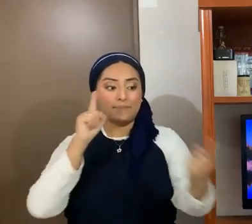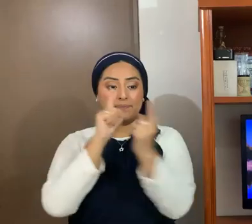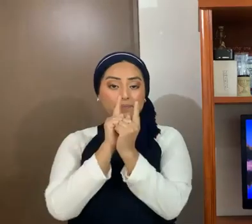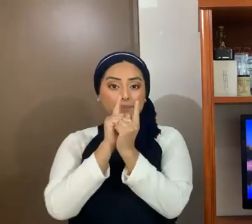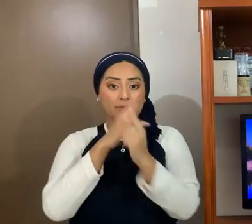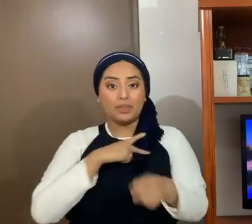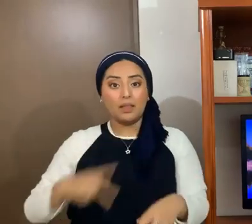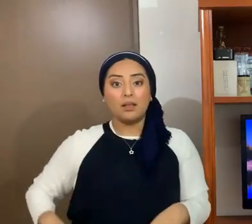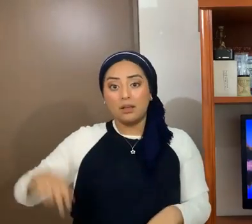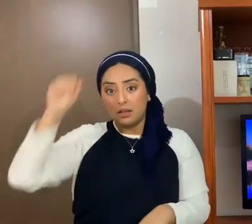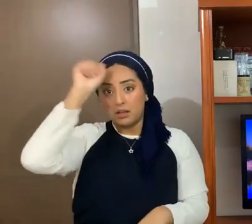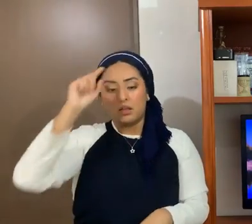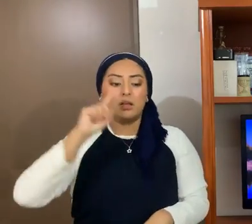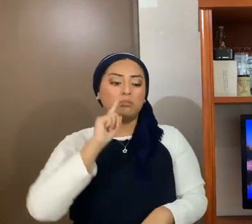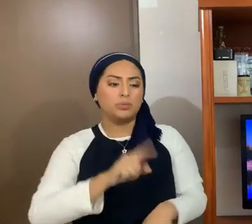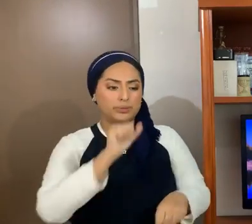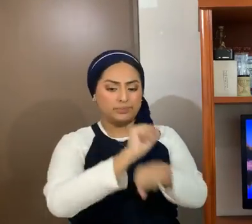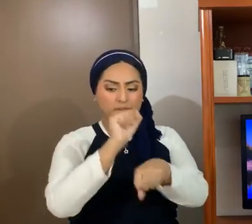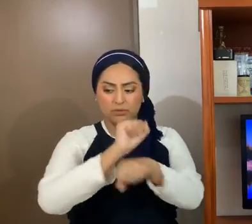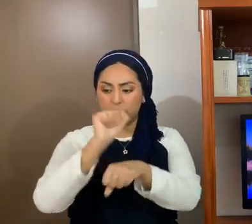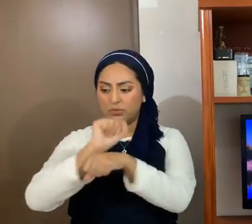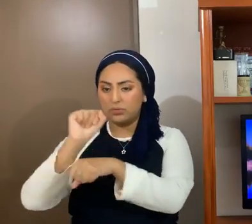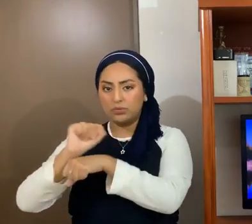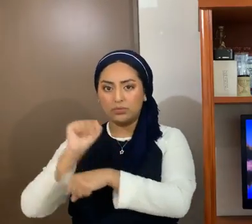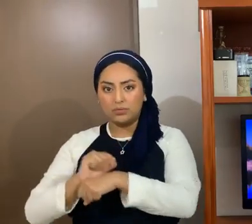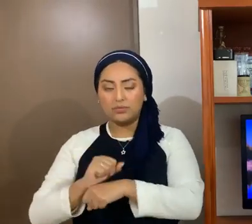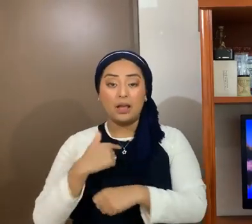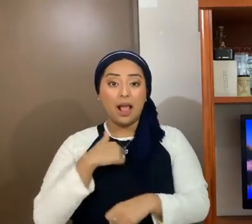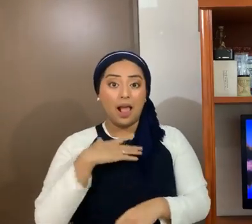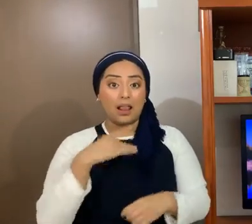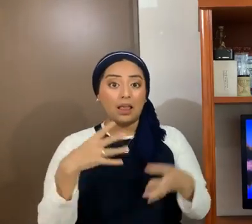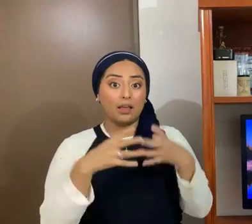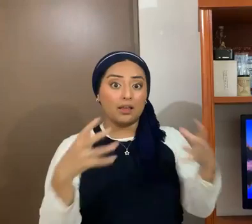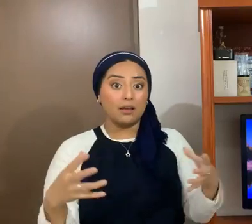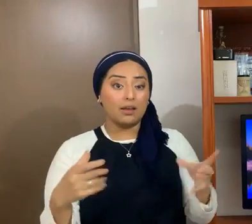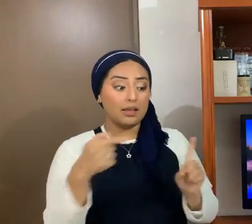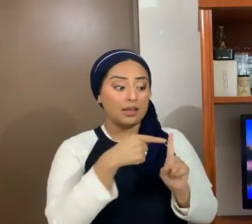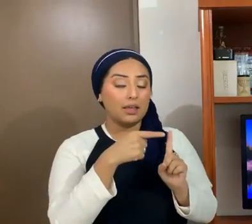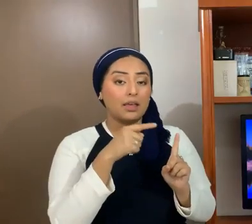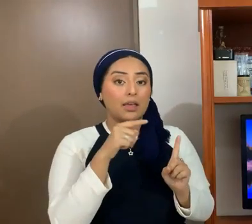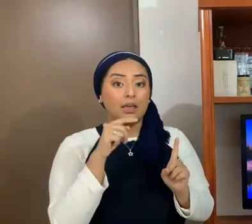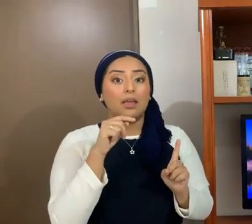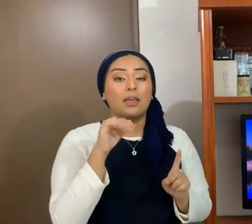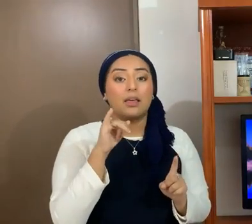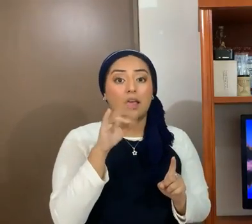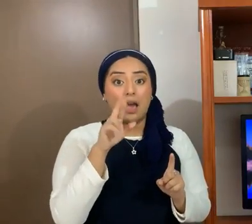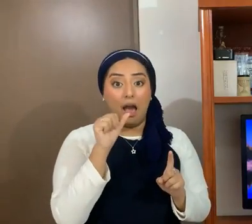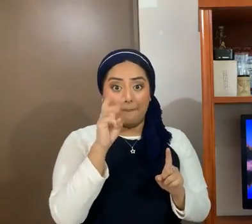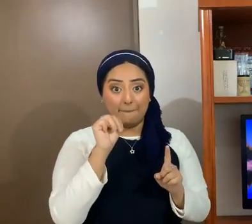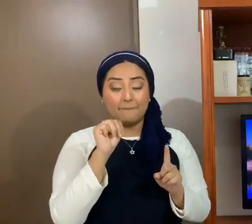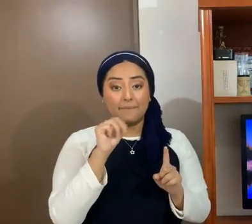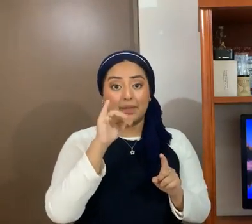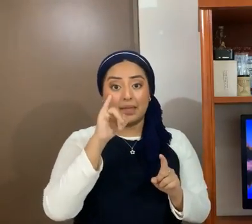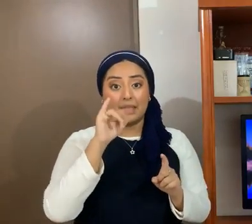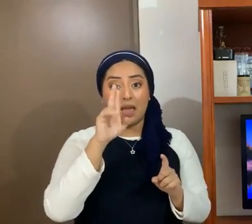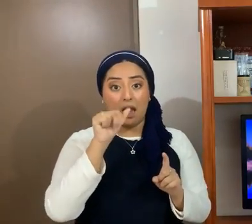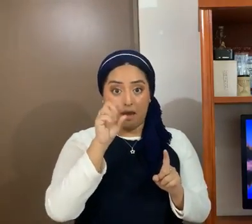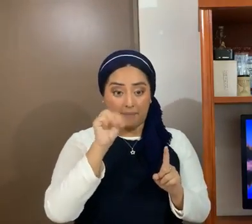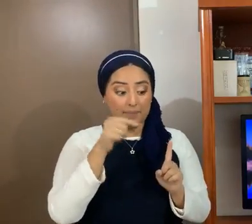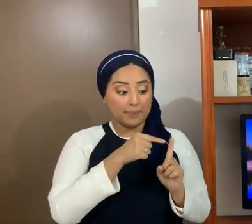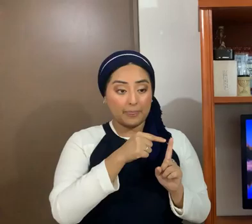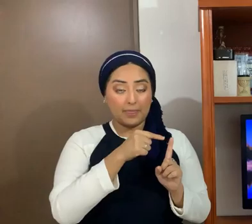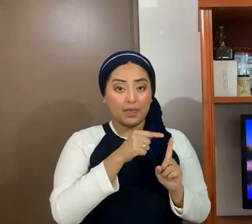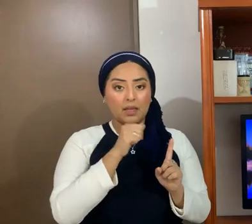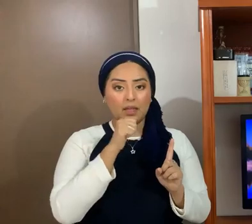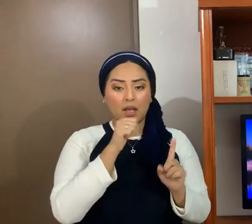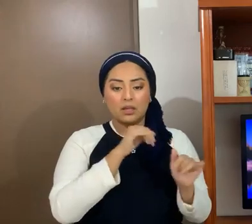hizo toda su obra. A mí me gusta mucho esta parte. Este Hiram, fíjense, mucha atención, este Hiram no